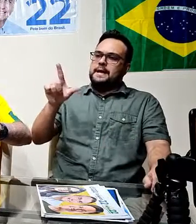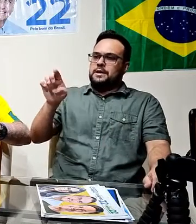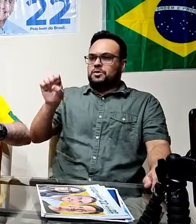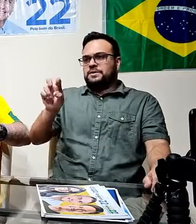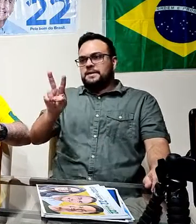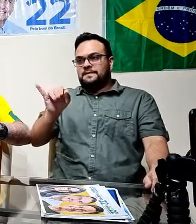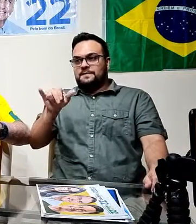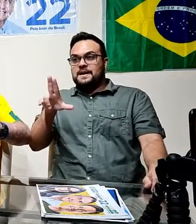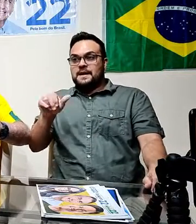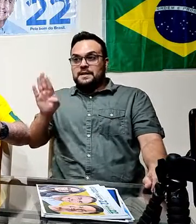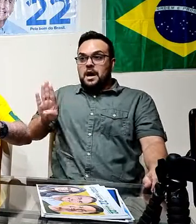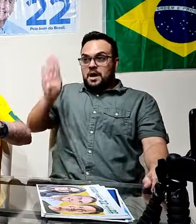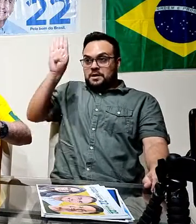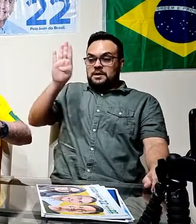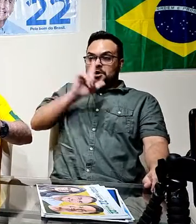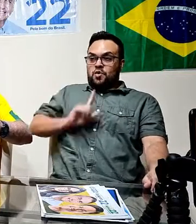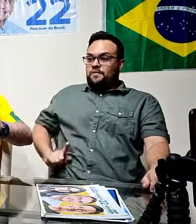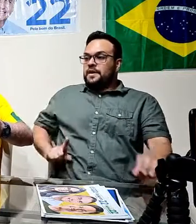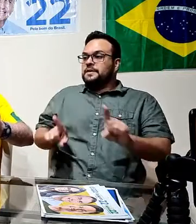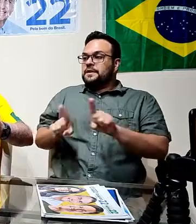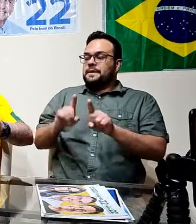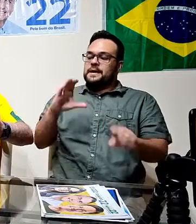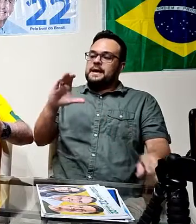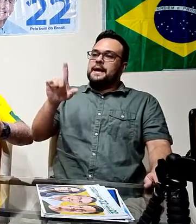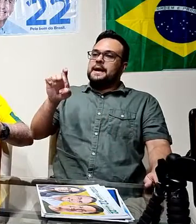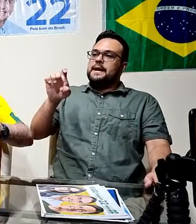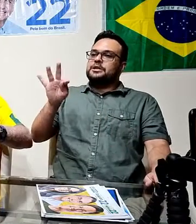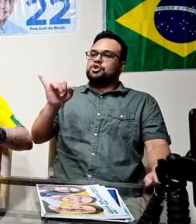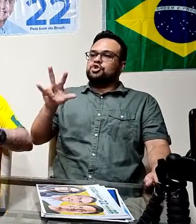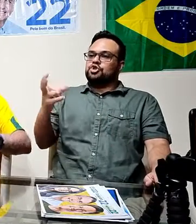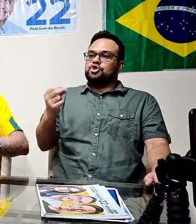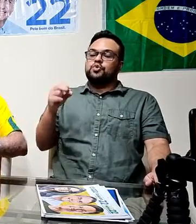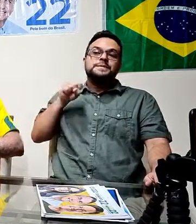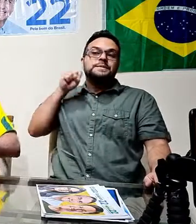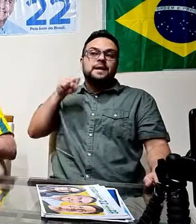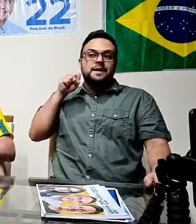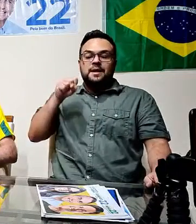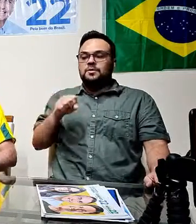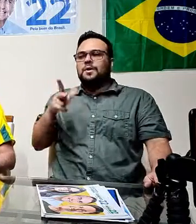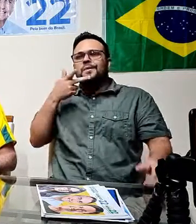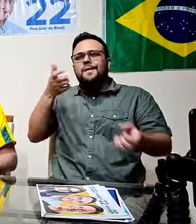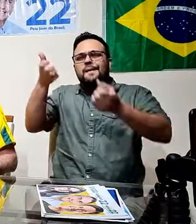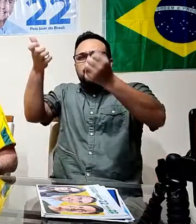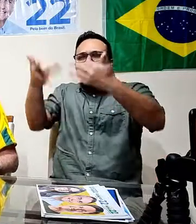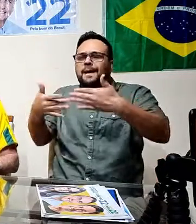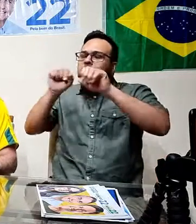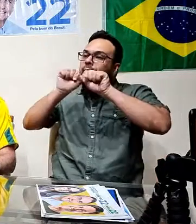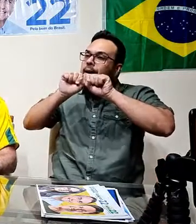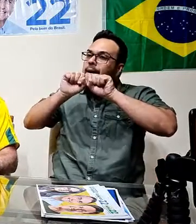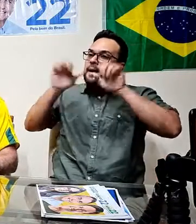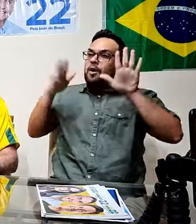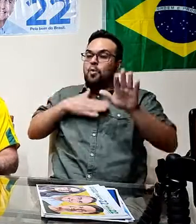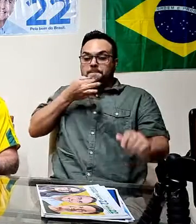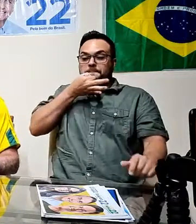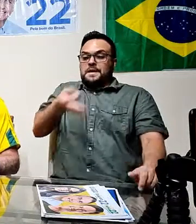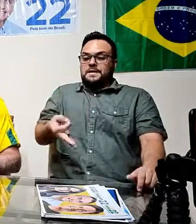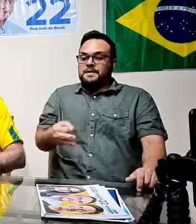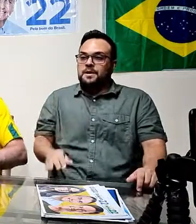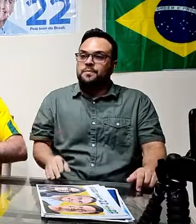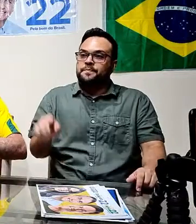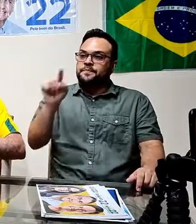candidato ao governo, e o Cleitinho, vem candidato aí ao Senado. É deixar bem claro aqui a minha posição no tocante ao